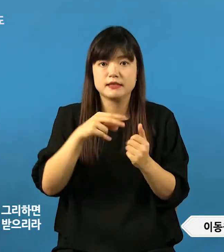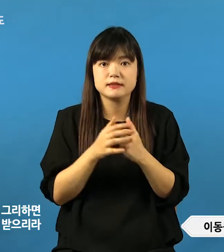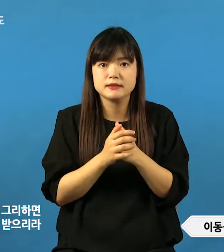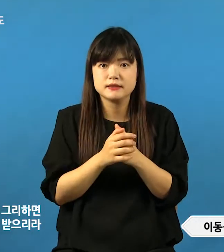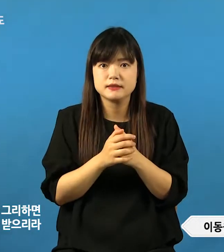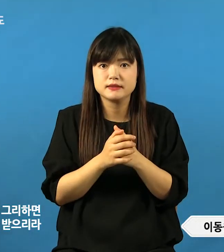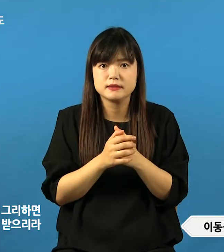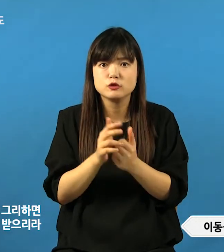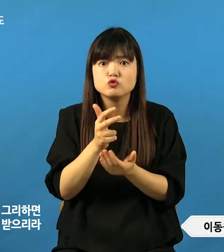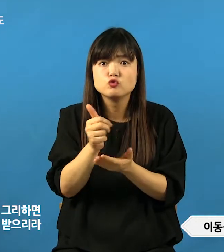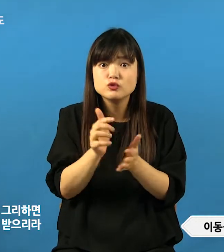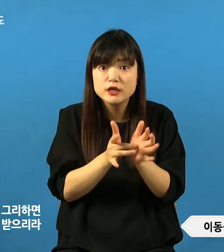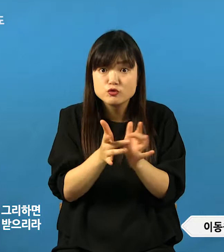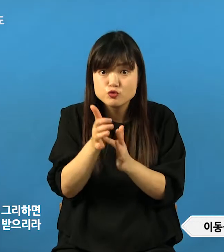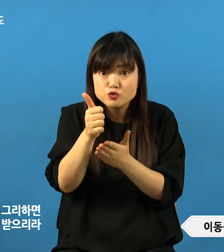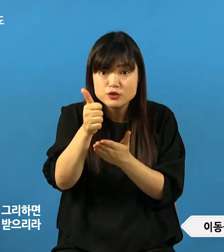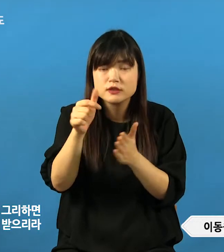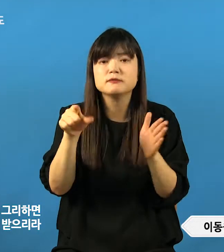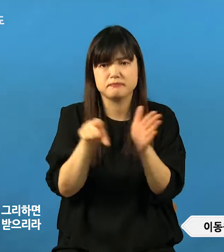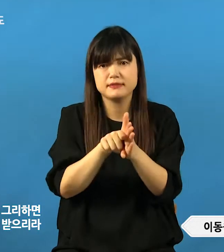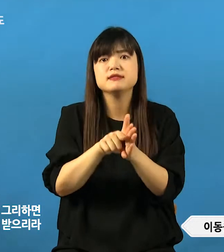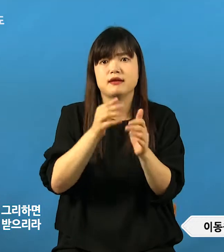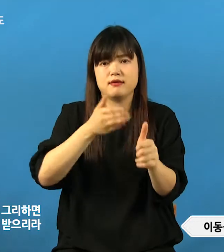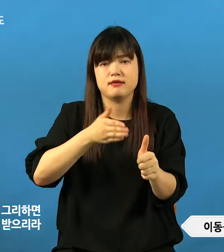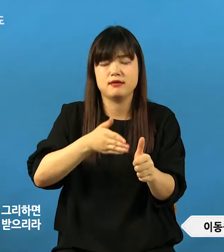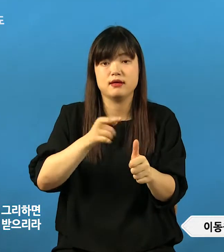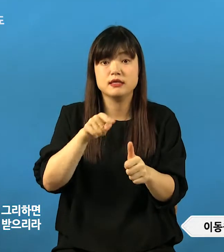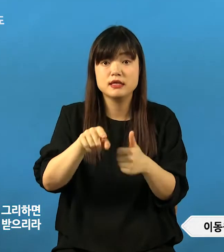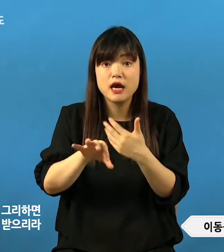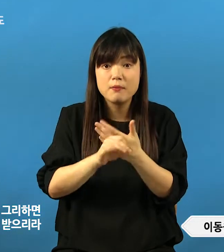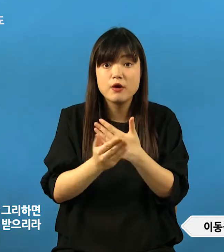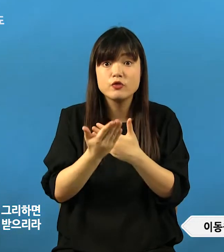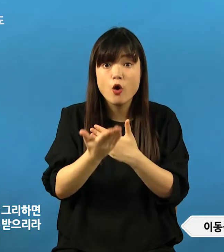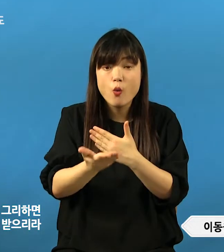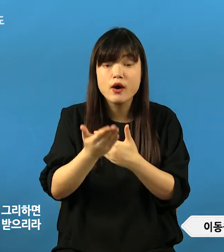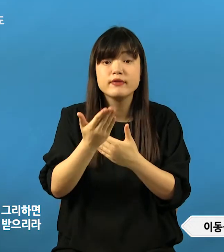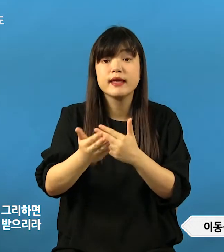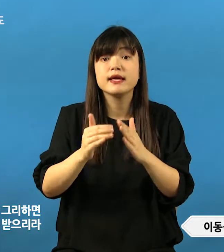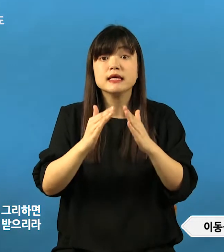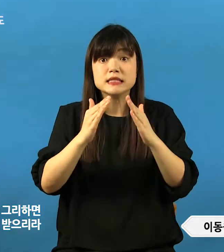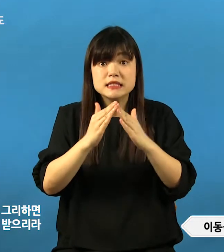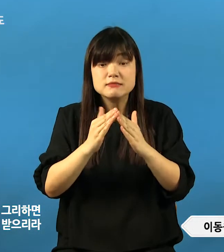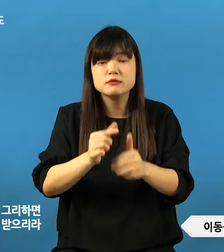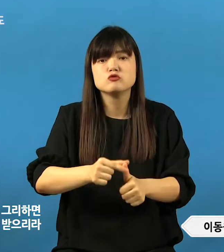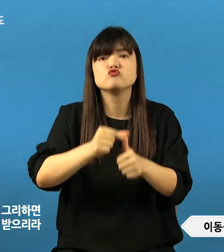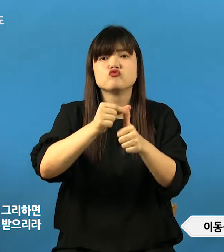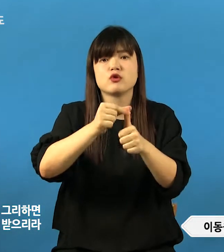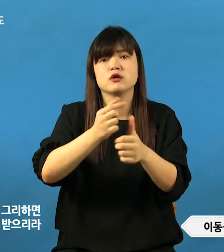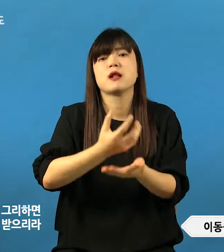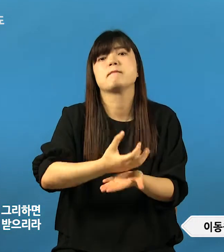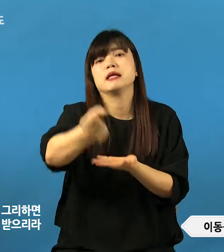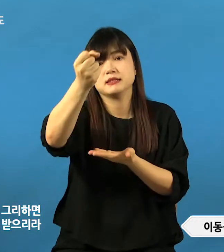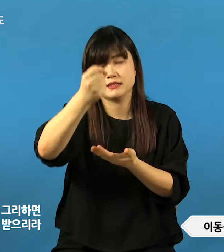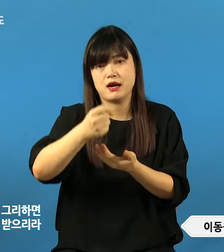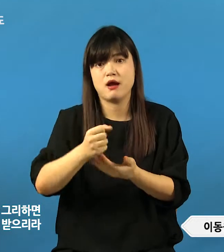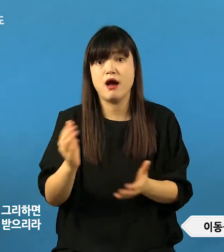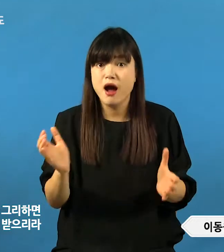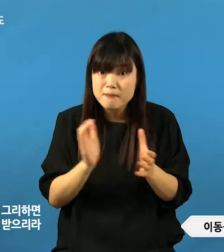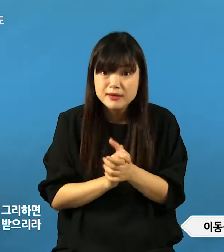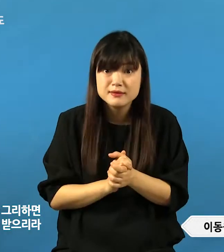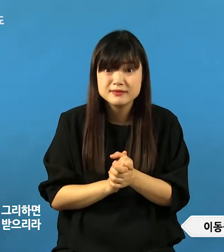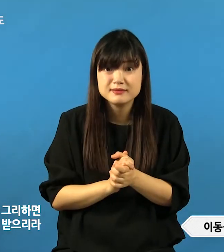같이 시작. 주 예수를 믿으라. 그리하면 너와 내 집이 구원을